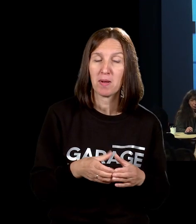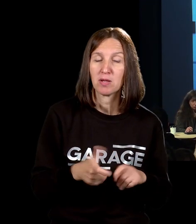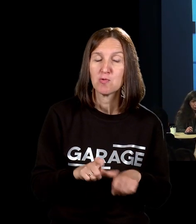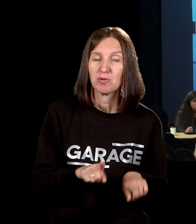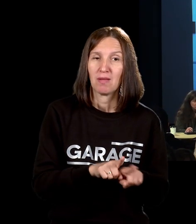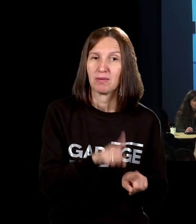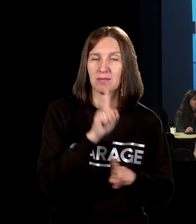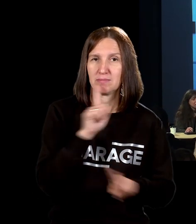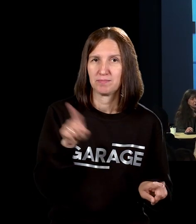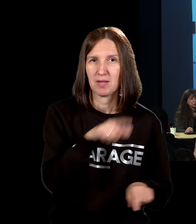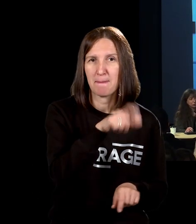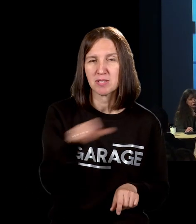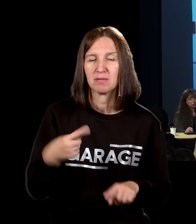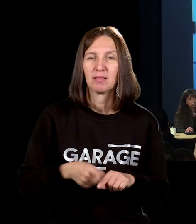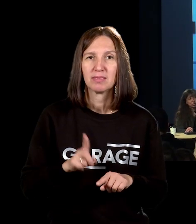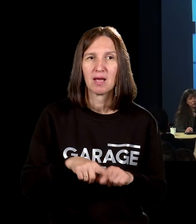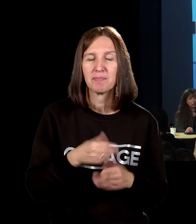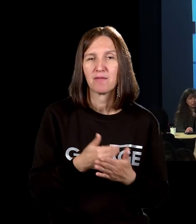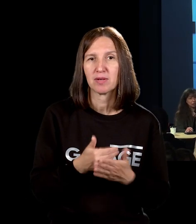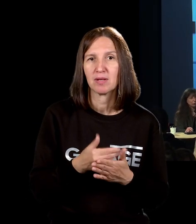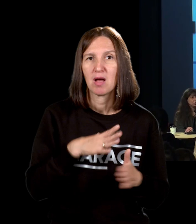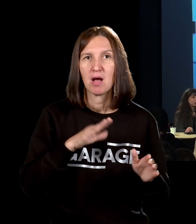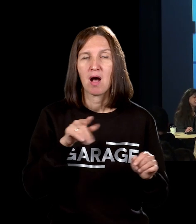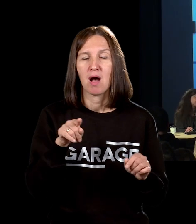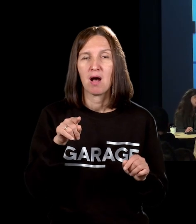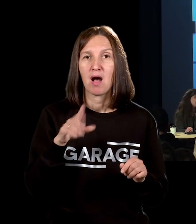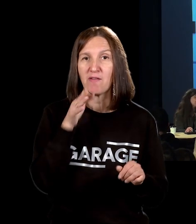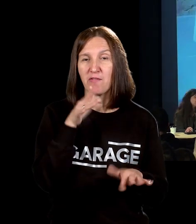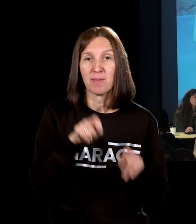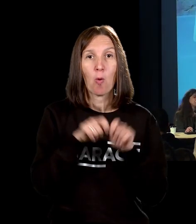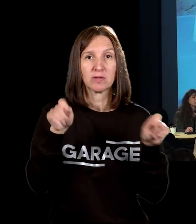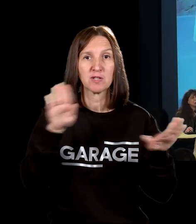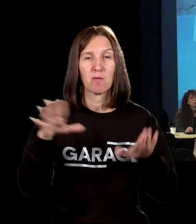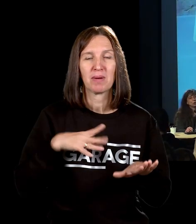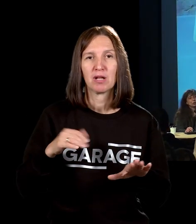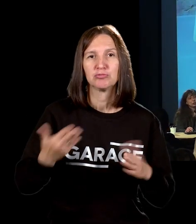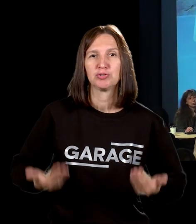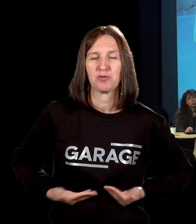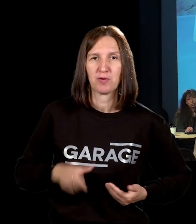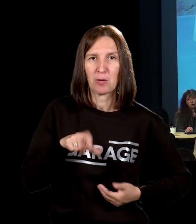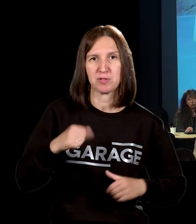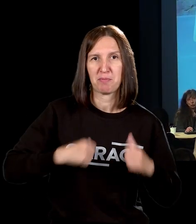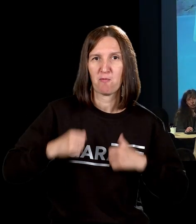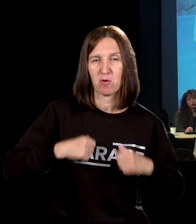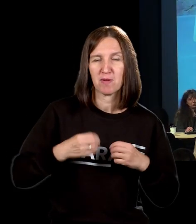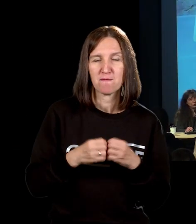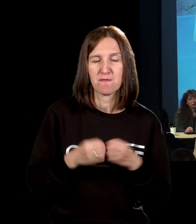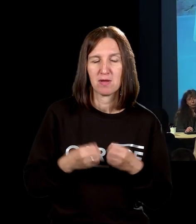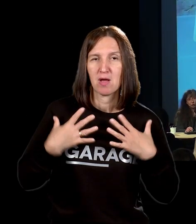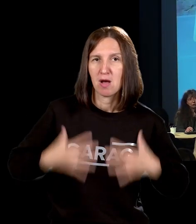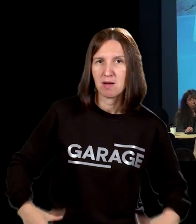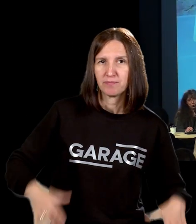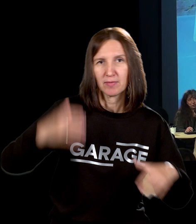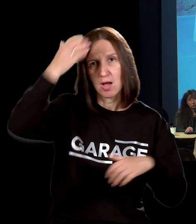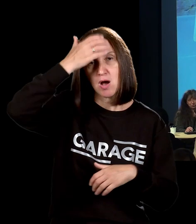еще перформеры, которые в этих куклуксклановских робах и таких замечательных трогательных хиповских носочках.